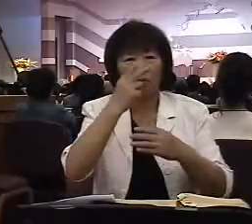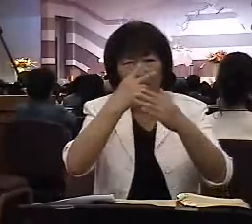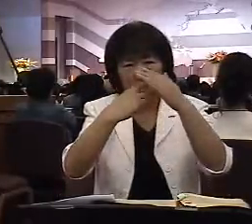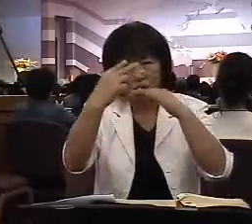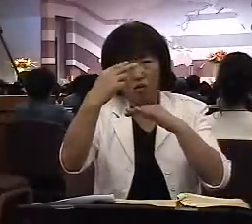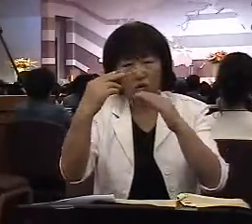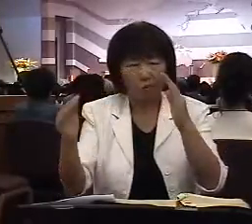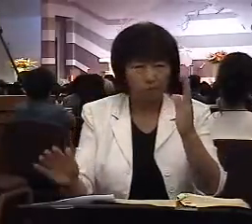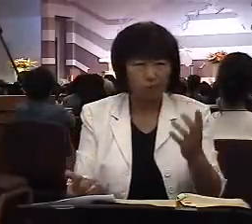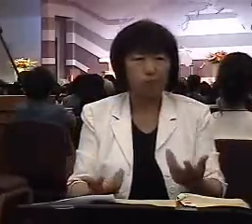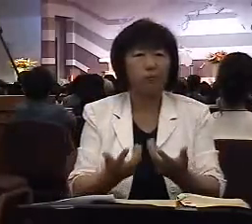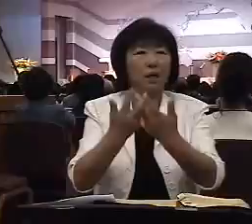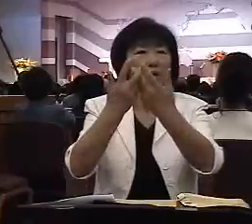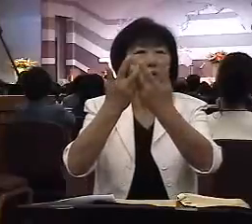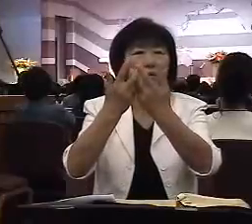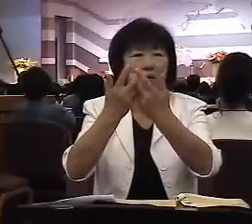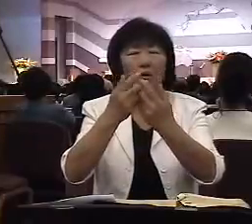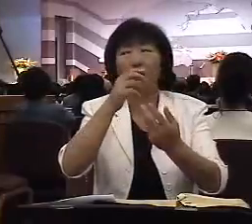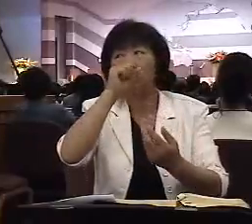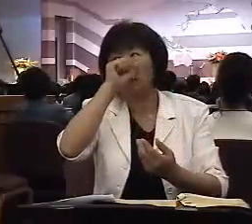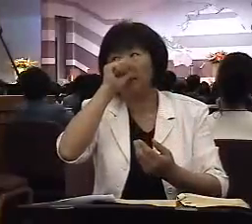넘쳐나는지 얼마나 좋습니까?